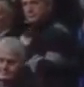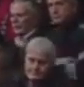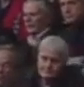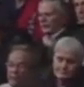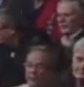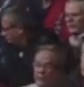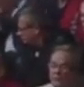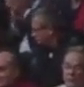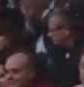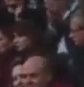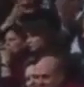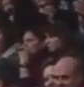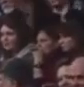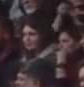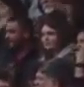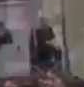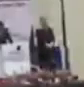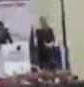Ένα μεγάλο πάρκο